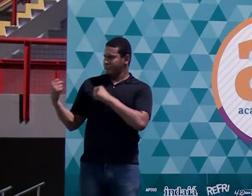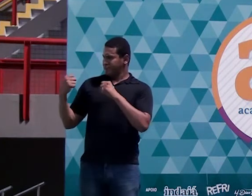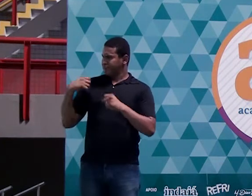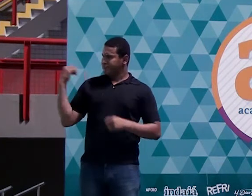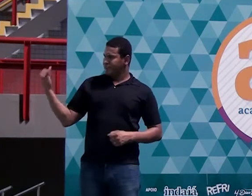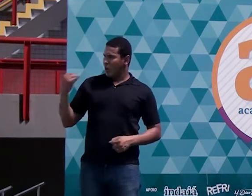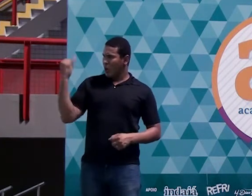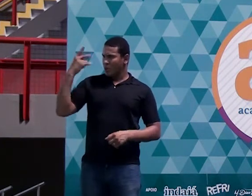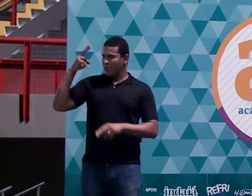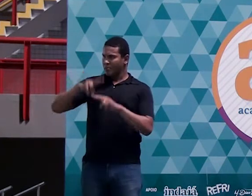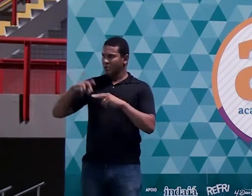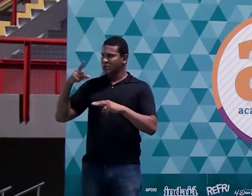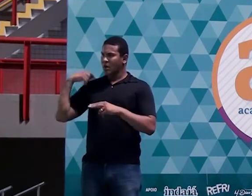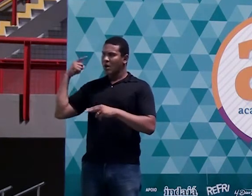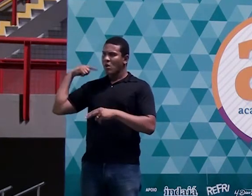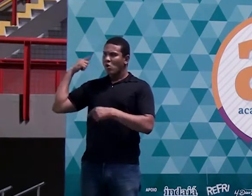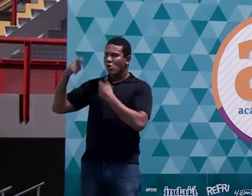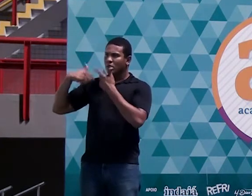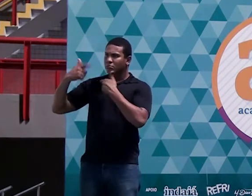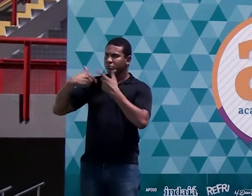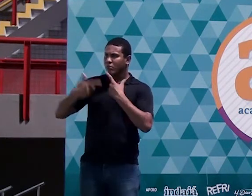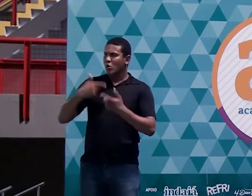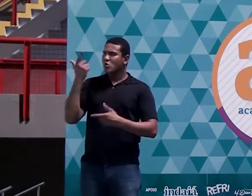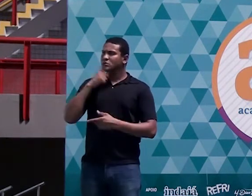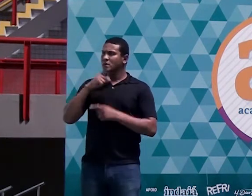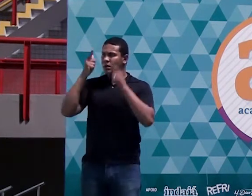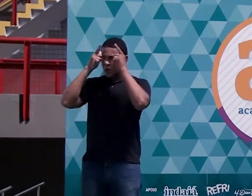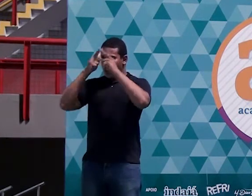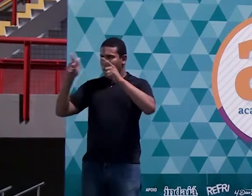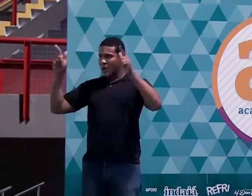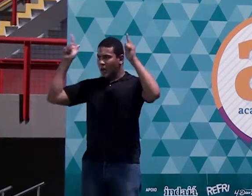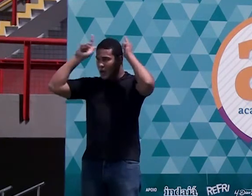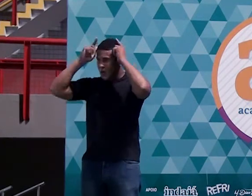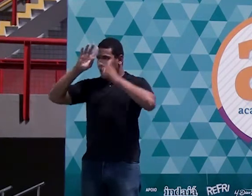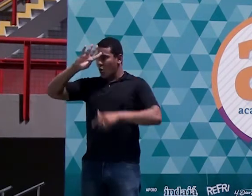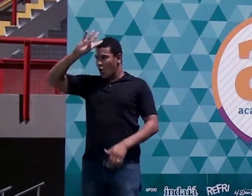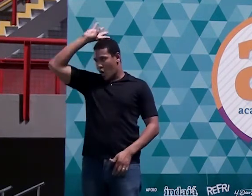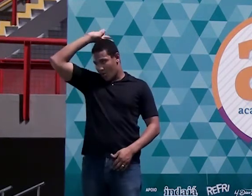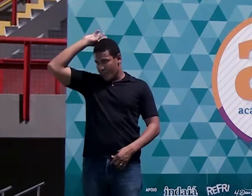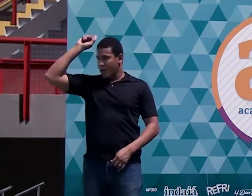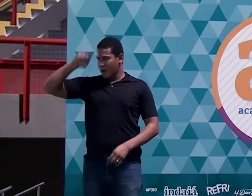a herança clássica de origem greco-romana.